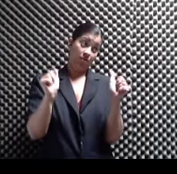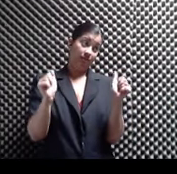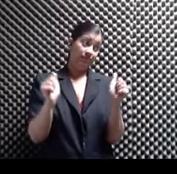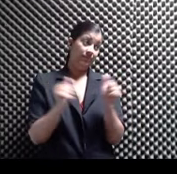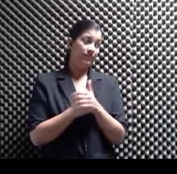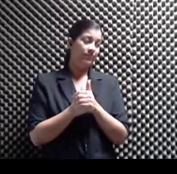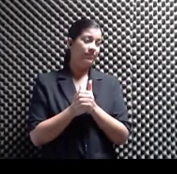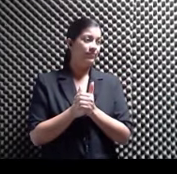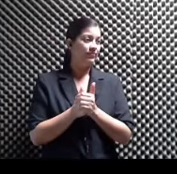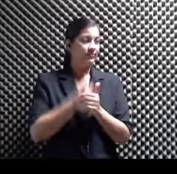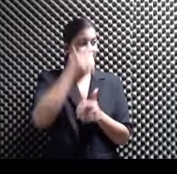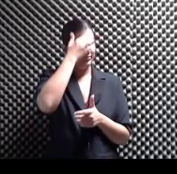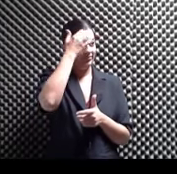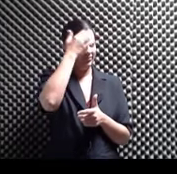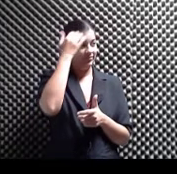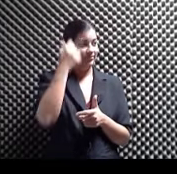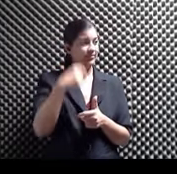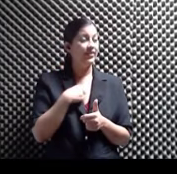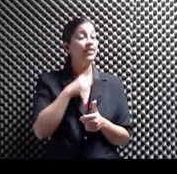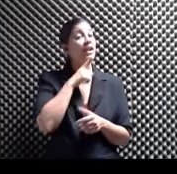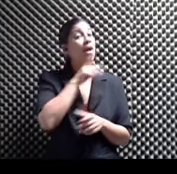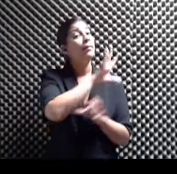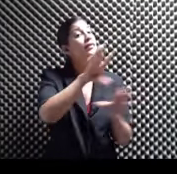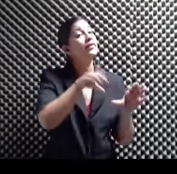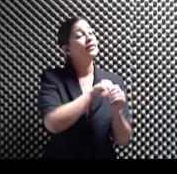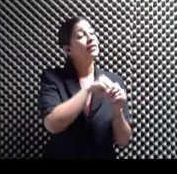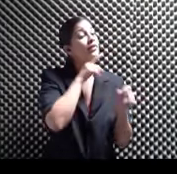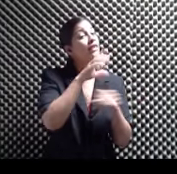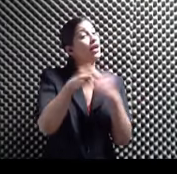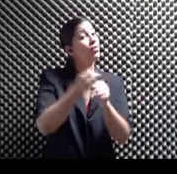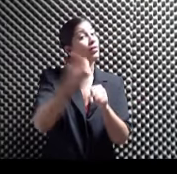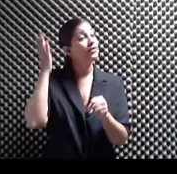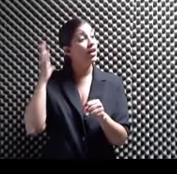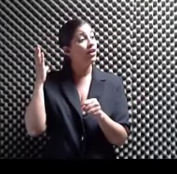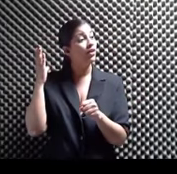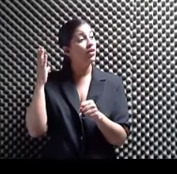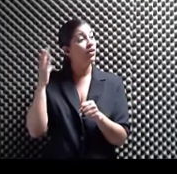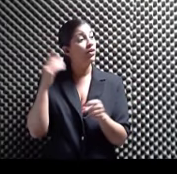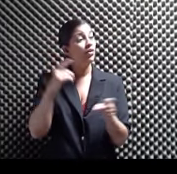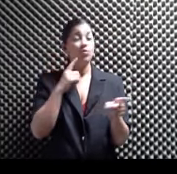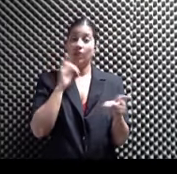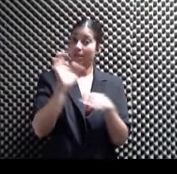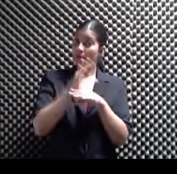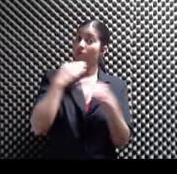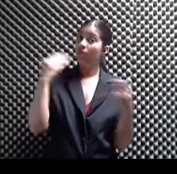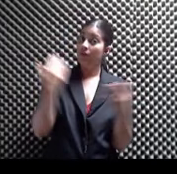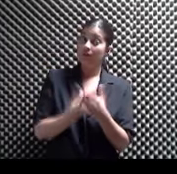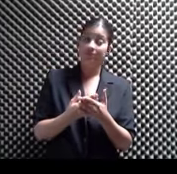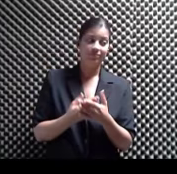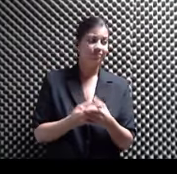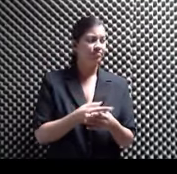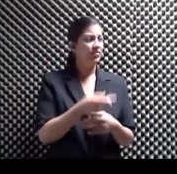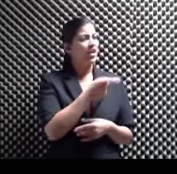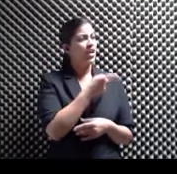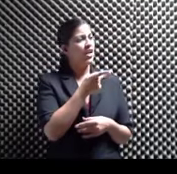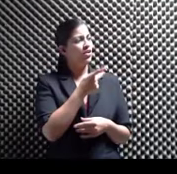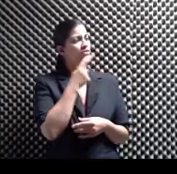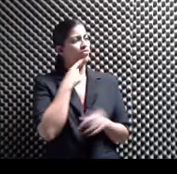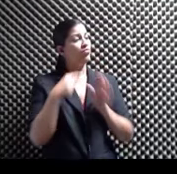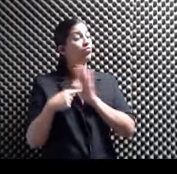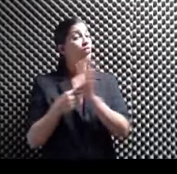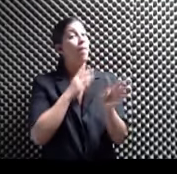vio Under My Nails o se enteró de la participación que tuvieron el año pasado. Exacto. Muy buena. Y entonces ellos vienen con un